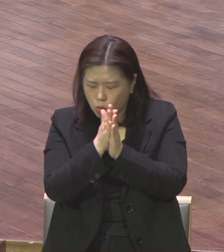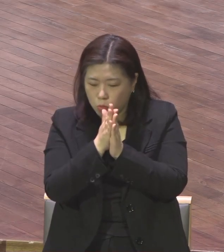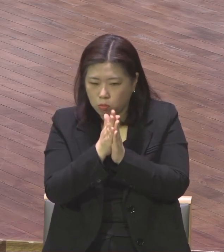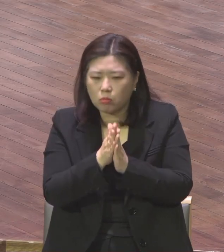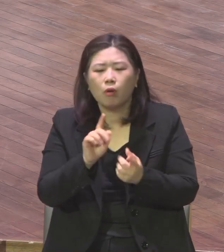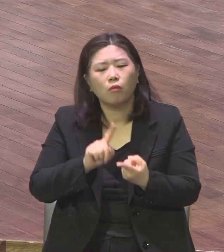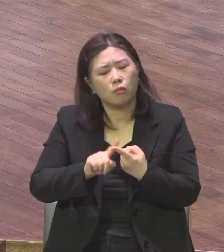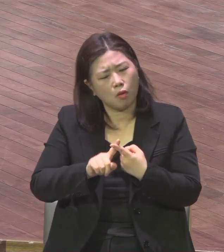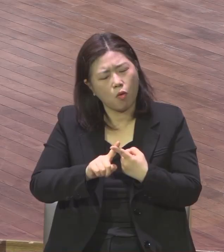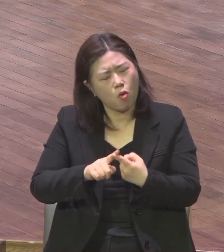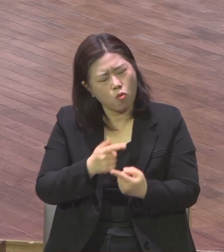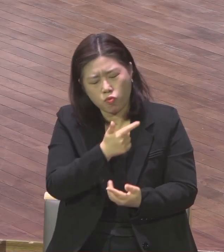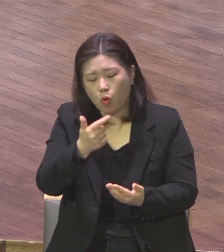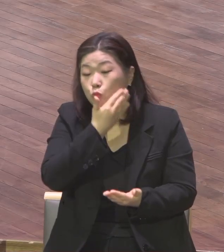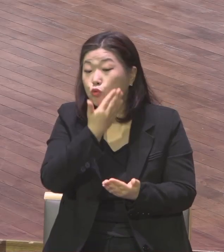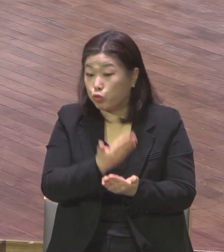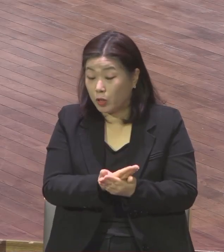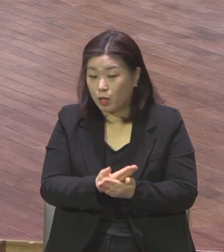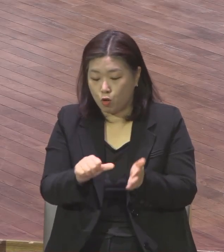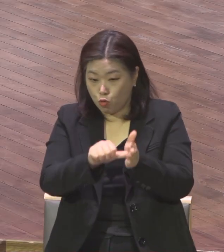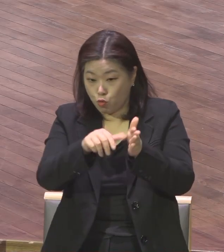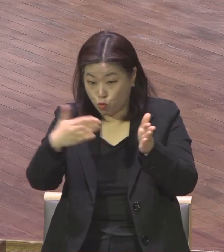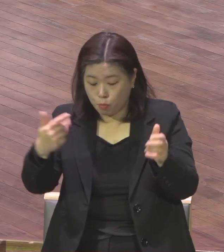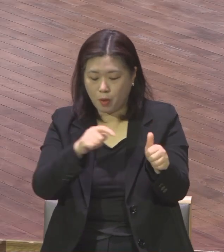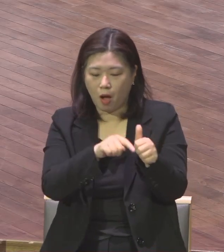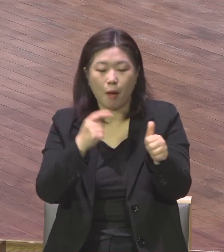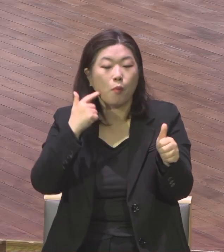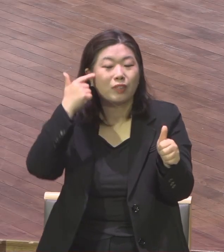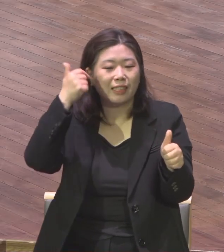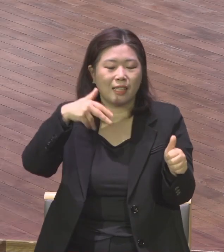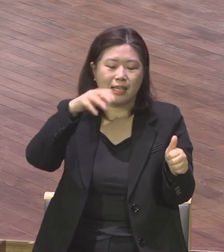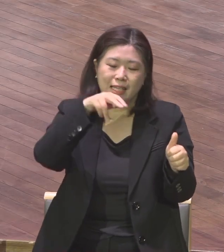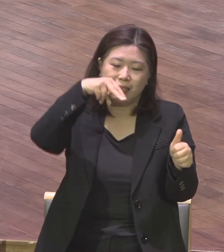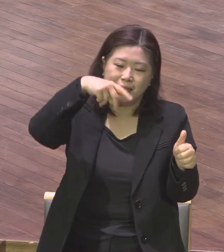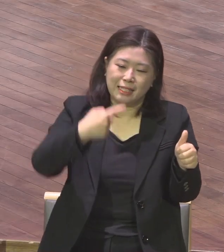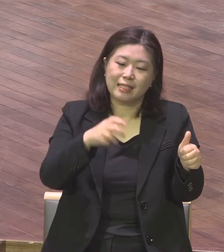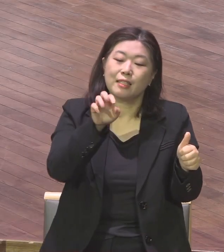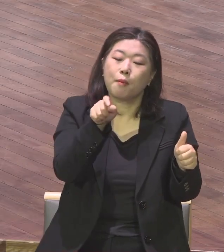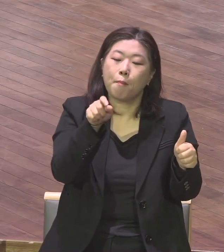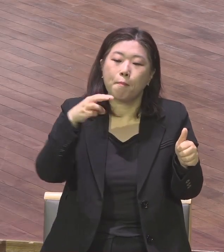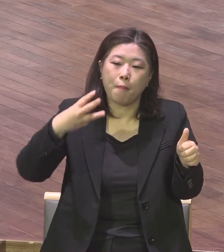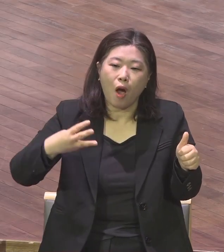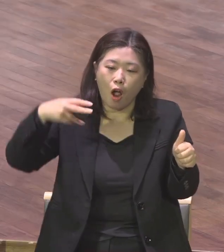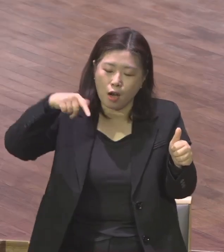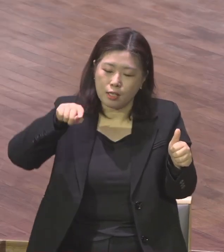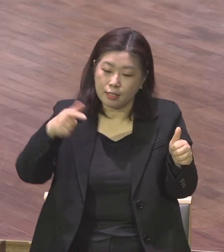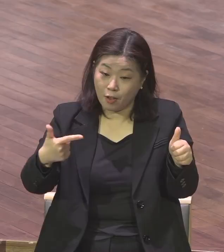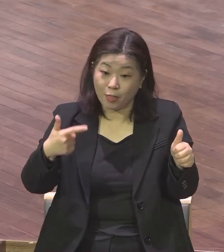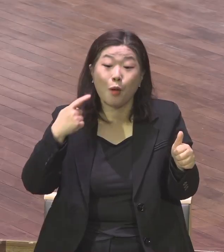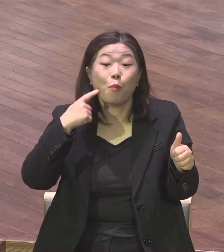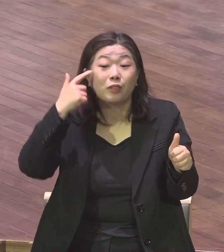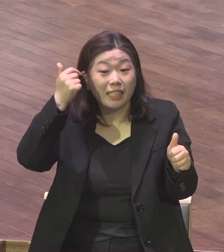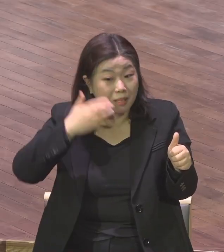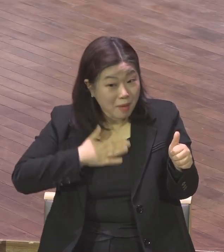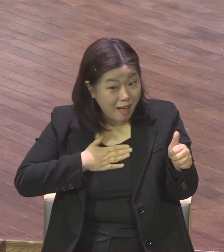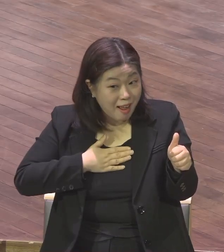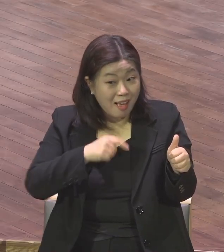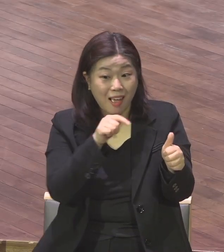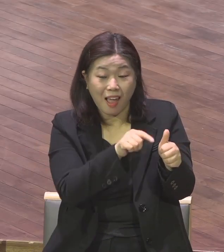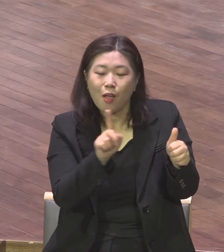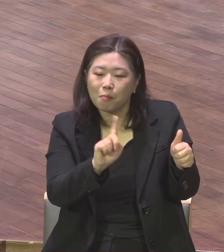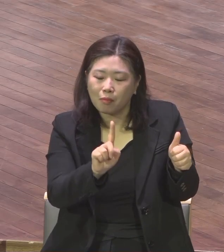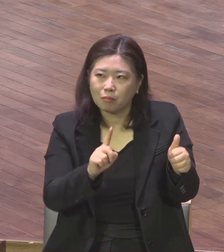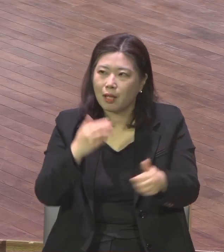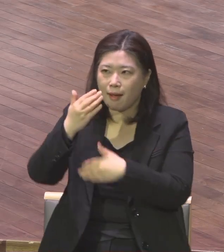정보 기도는 찰스 스포츠 목사님은 정보 기도에서 이렇게 고백했어요. 하나님은 위대한